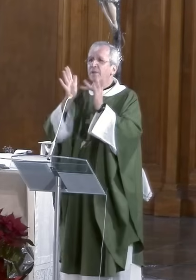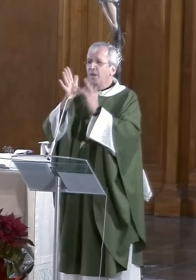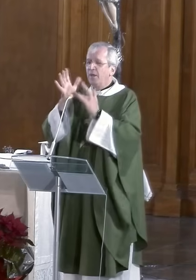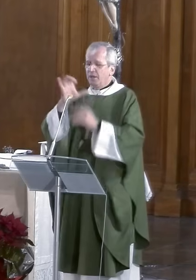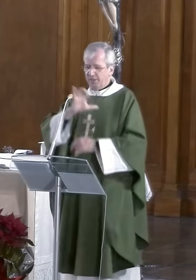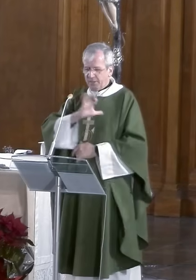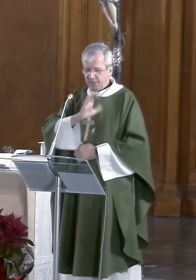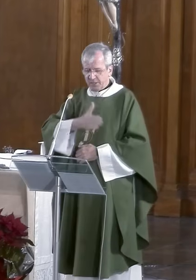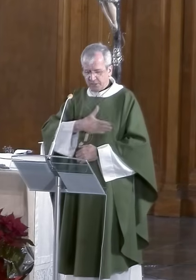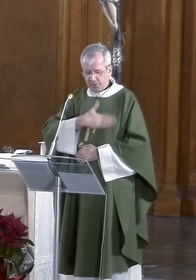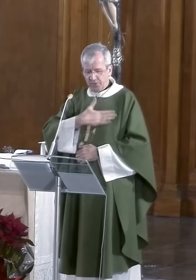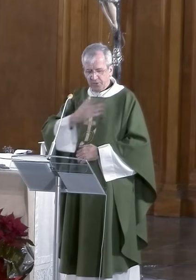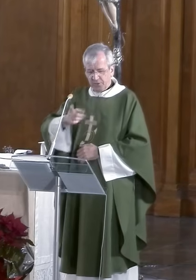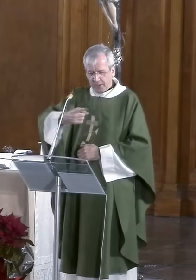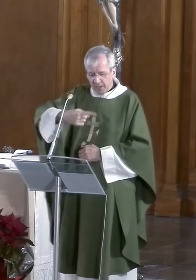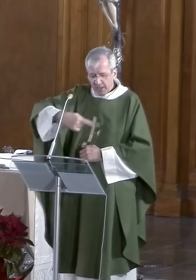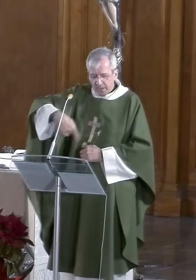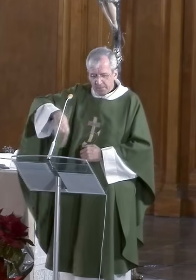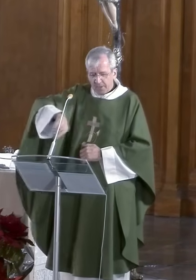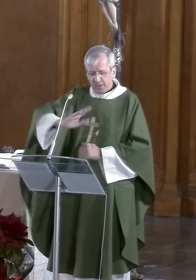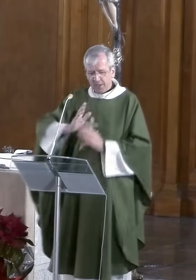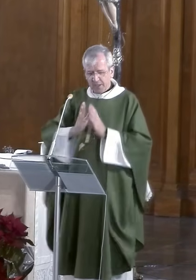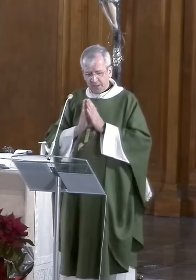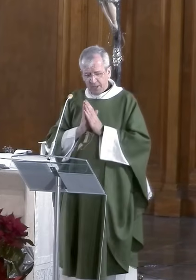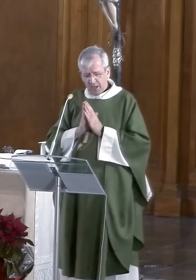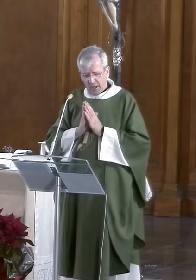piedad, Cristo, ten